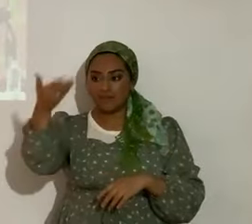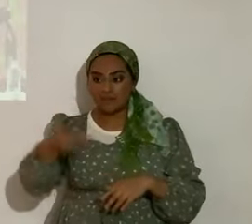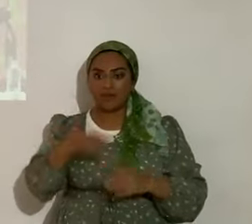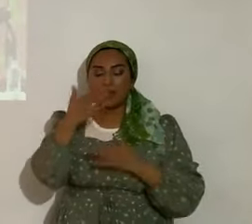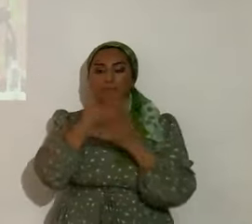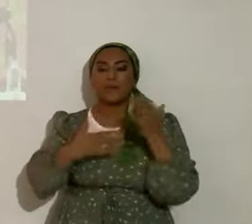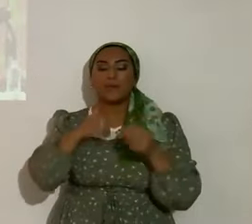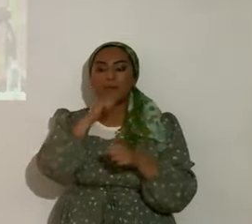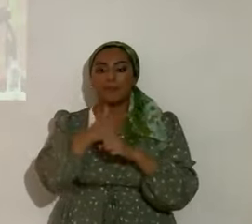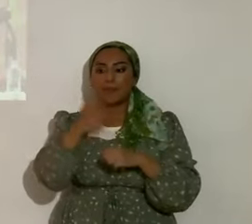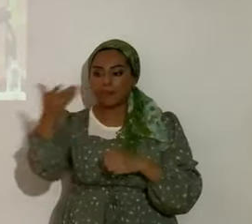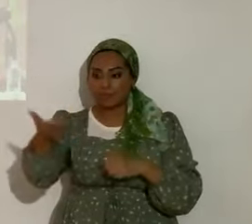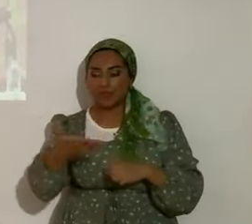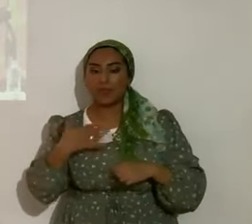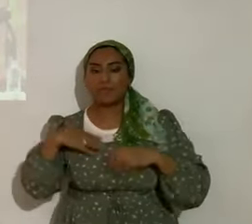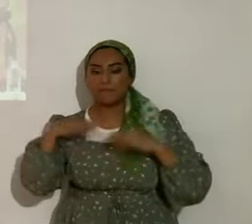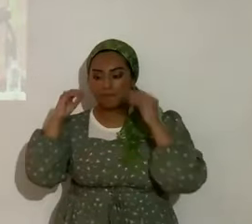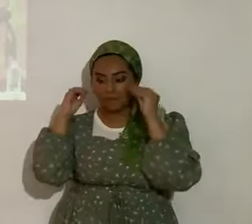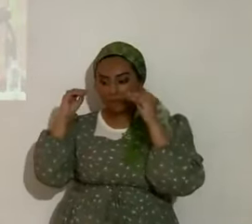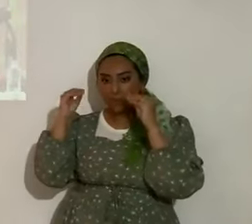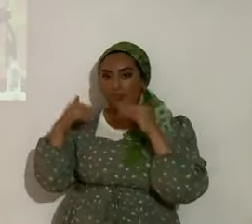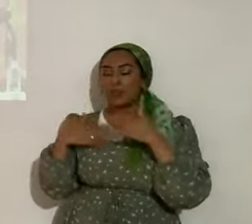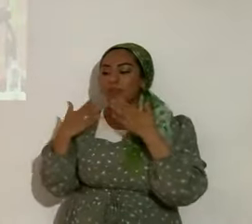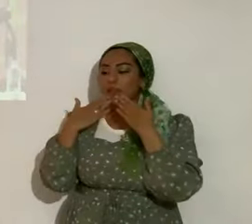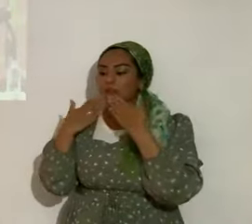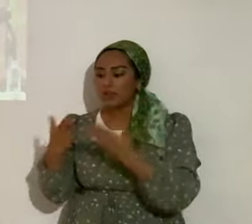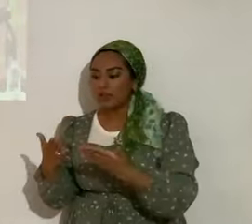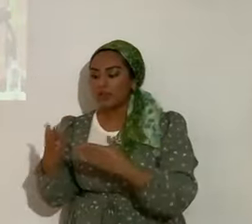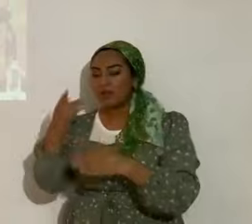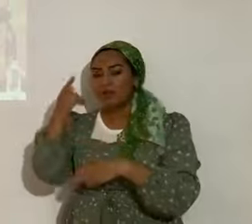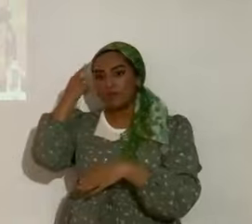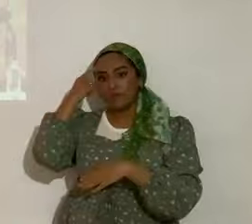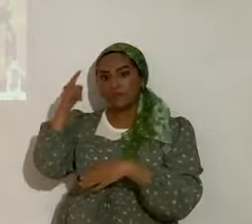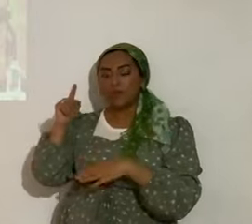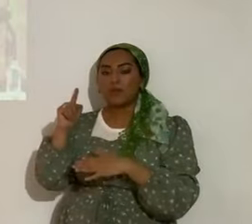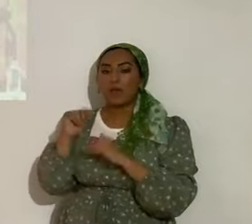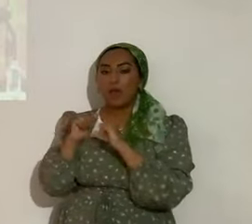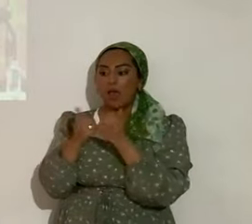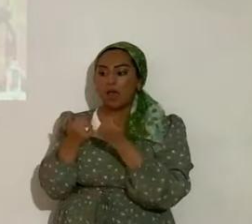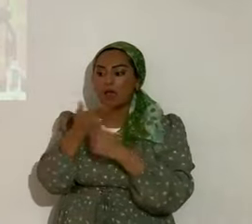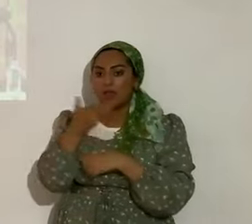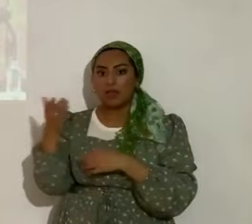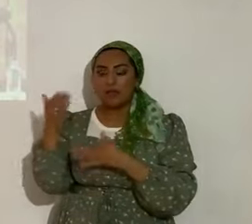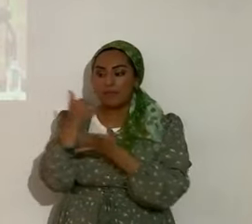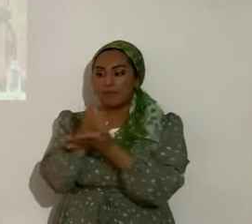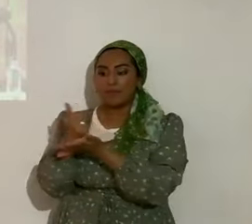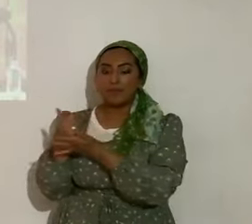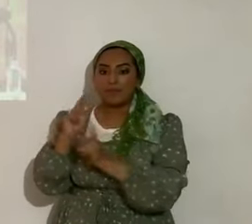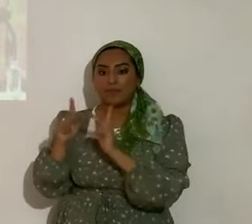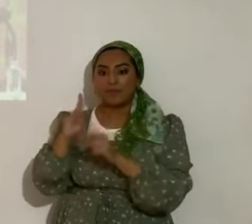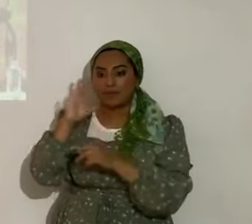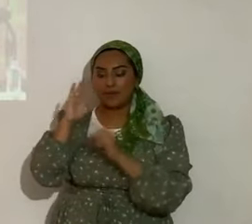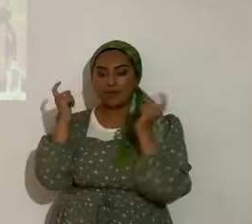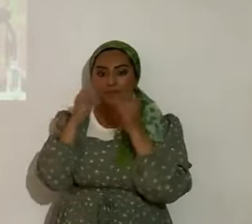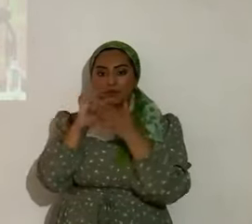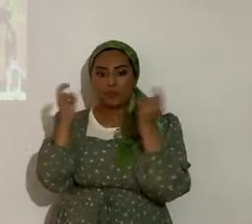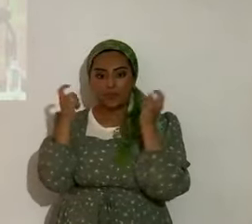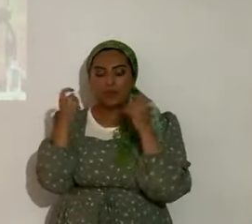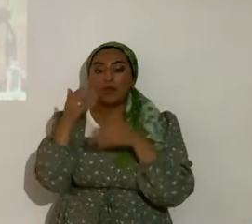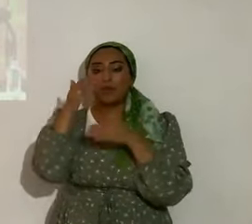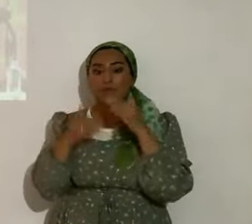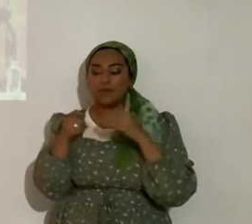para ministrarles y darles toda la gabá por cómo atendieron a nuestros visitantes de la fiesta de Shavuot, y al